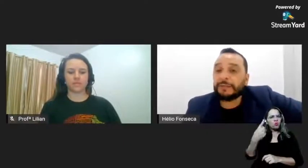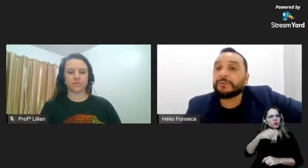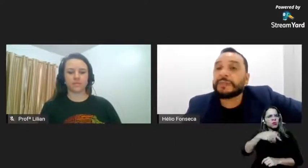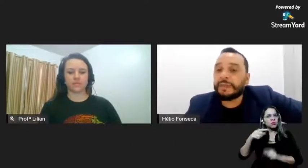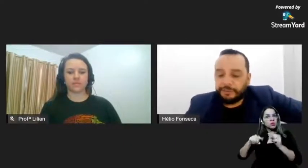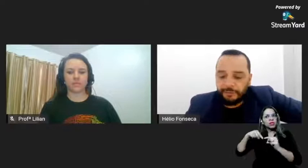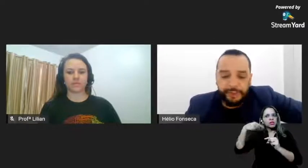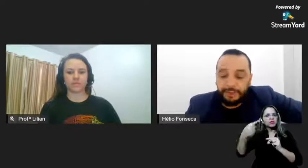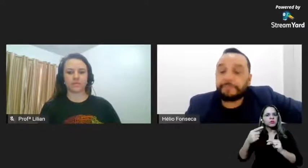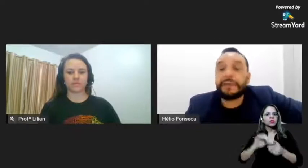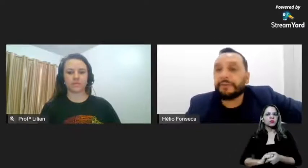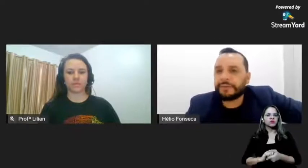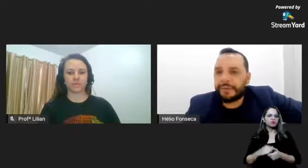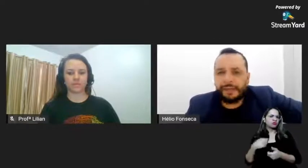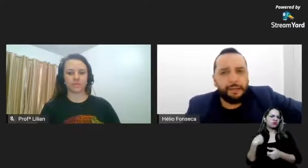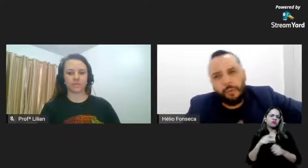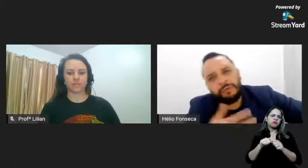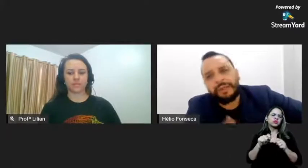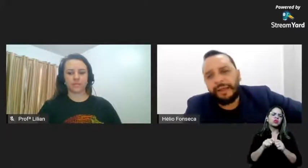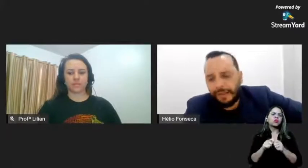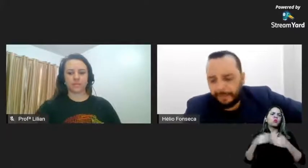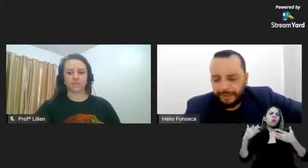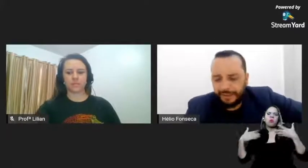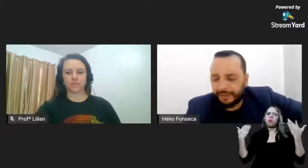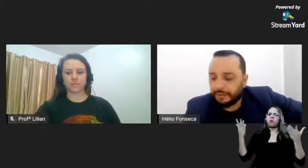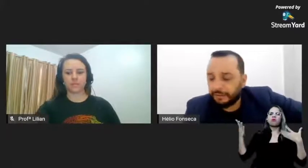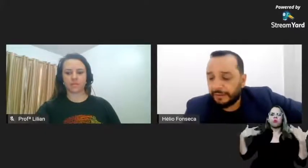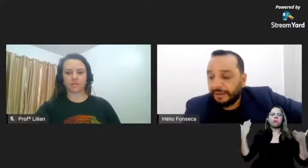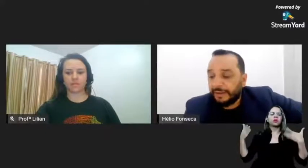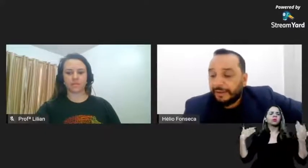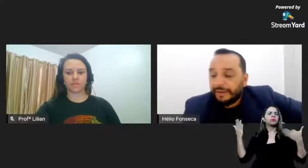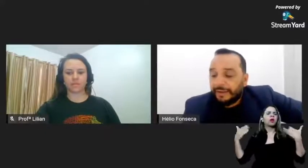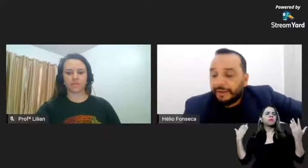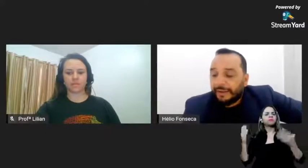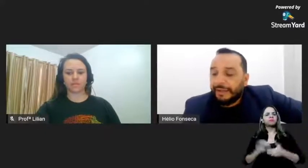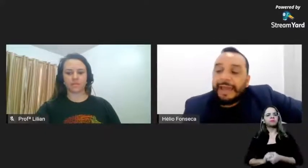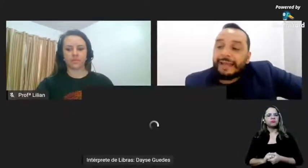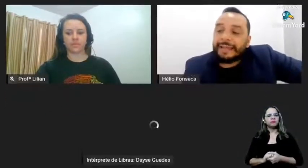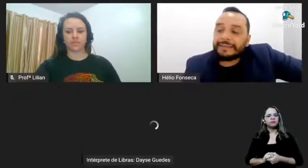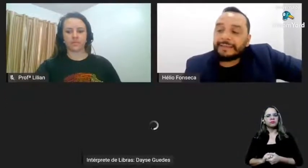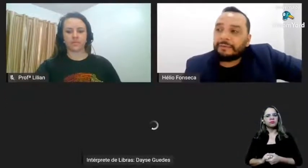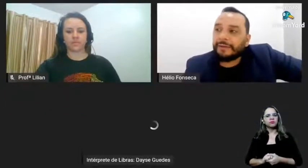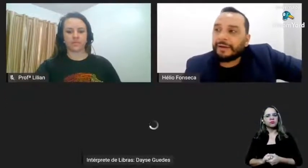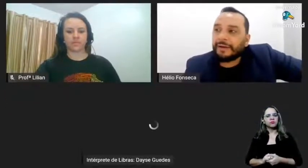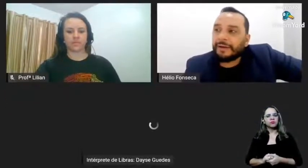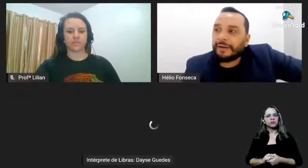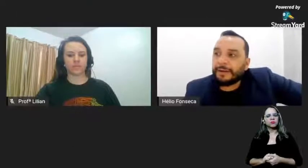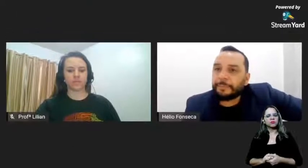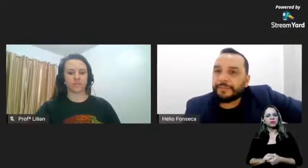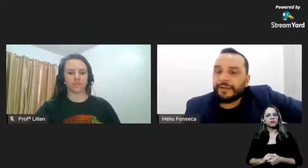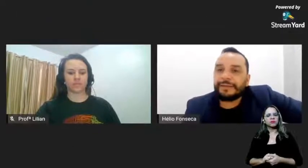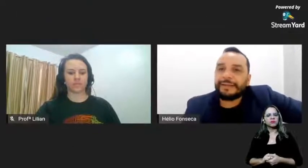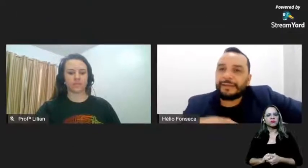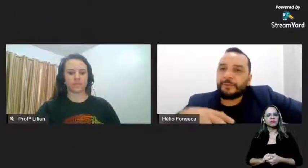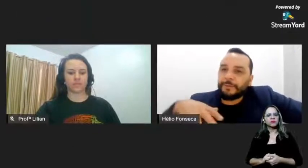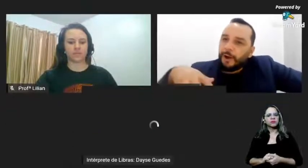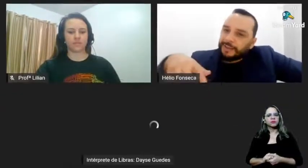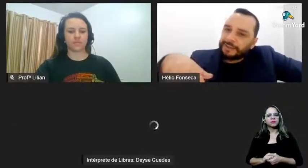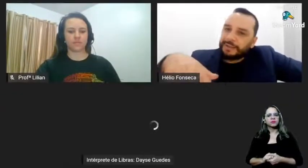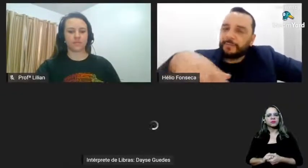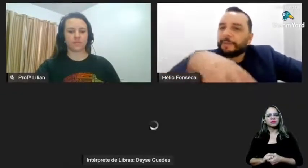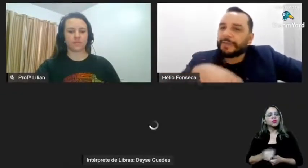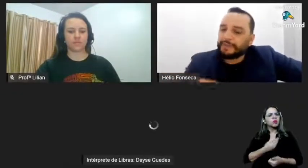um passeio em um sítio entre amigos, né? E eu convidei ele para estar indo. E ele estava